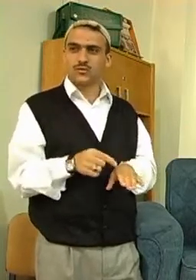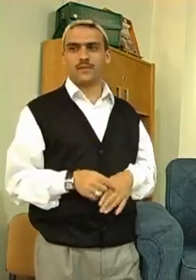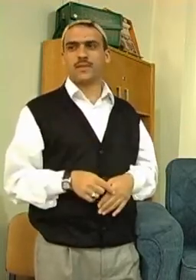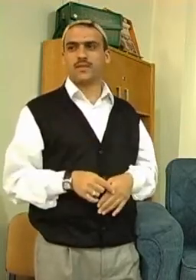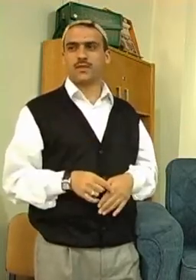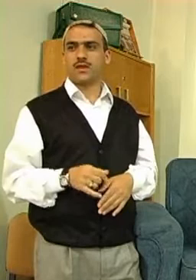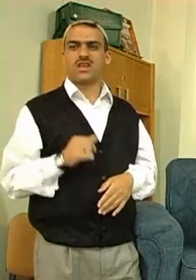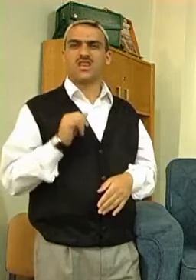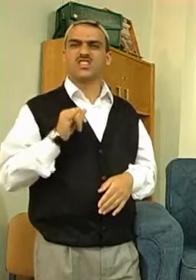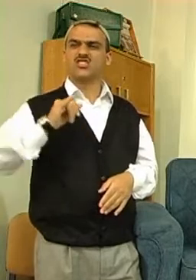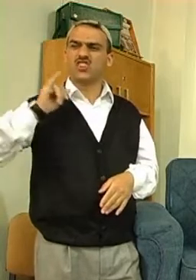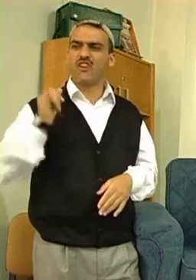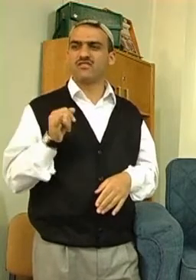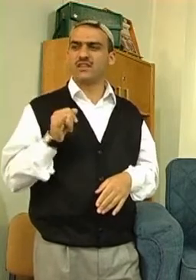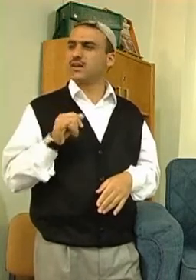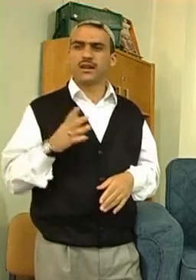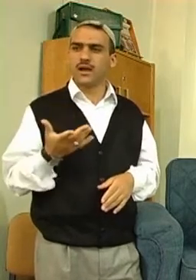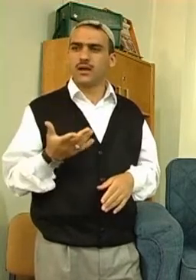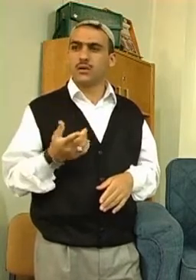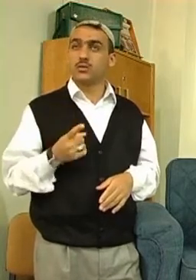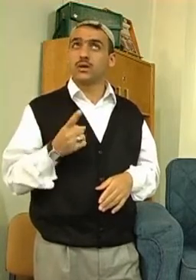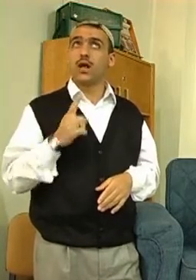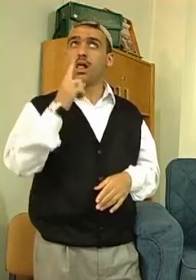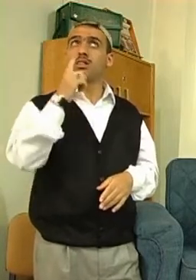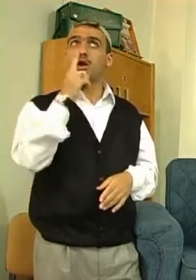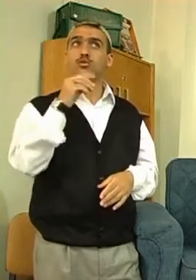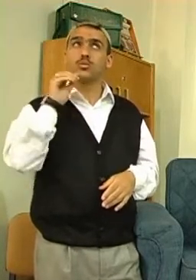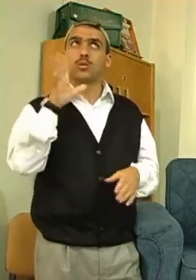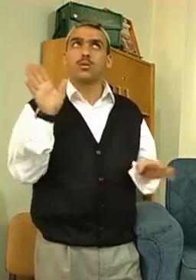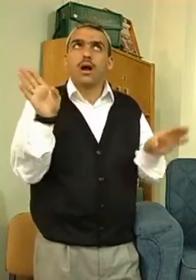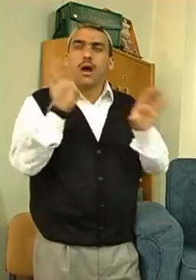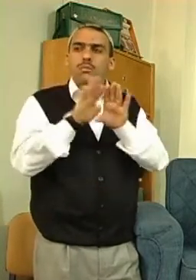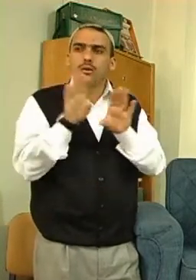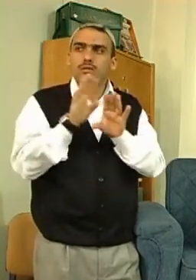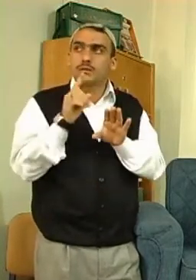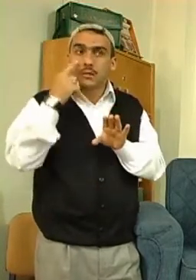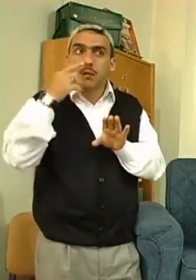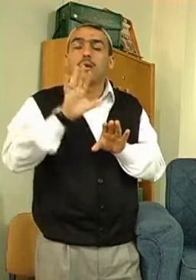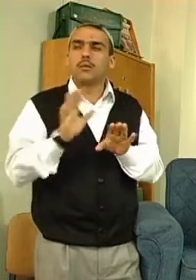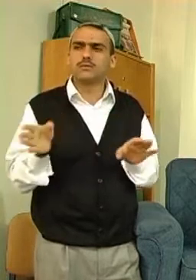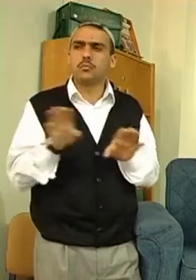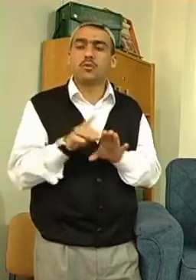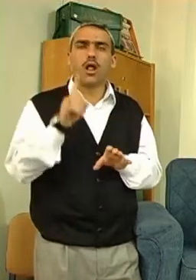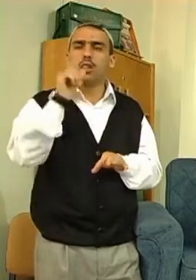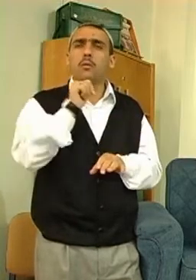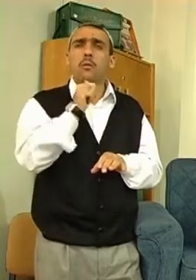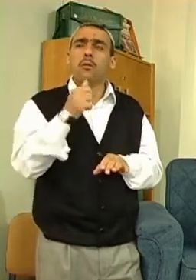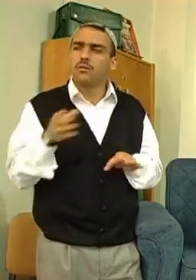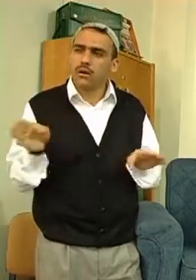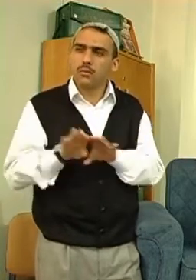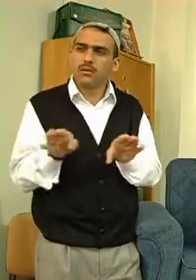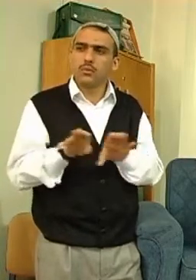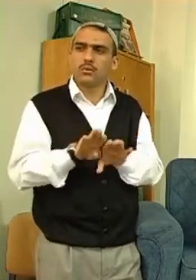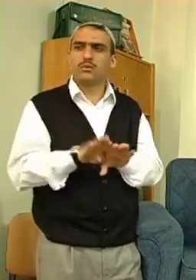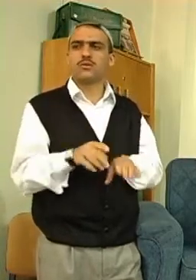yani. Kafir örten, perdeleyen manasına. Ve bu bir karanlığa benzetildi. Karanlık nasıl gelince bir şehirdeki